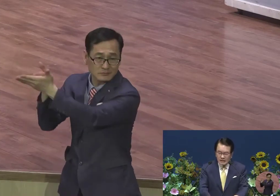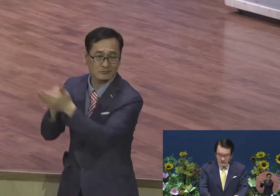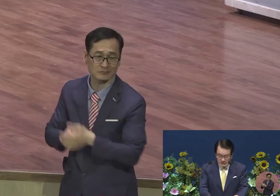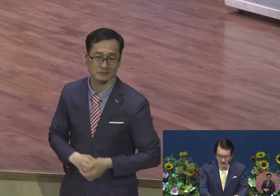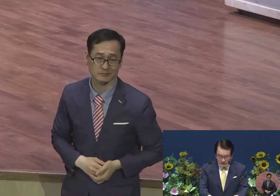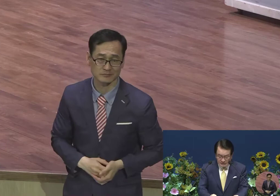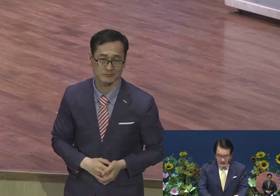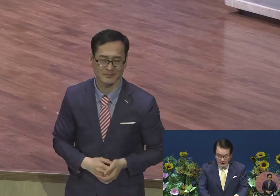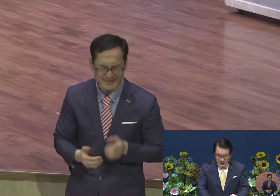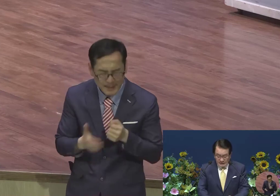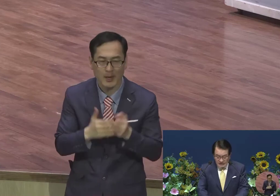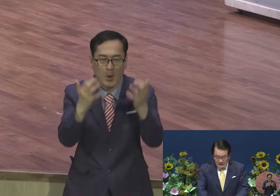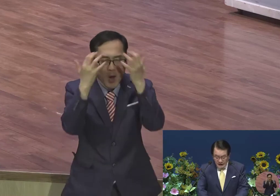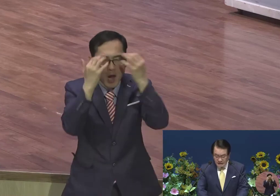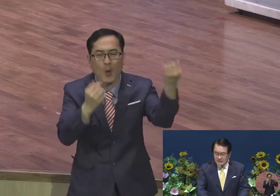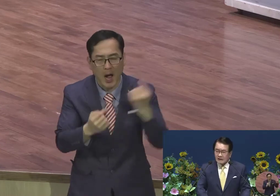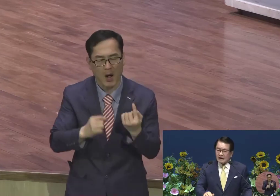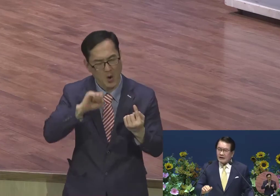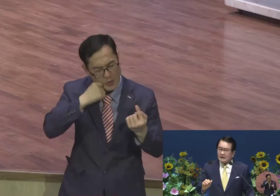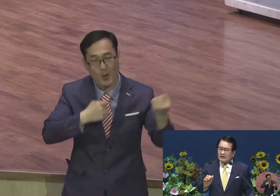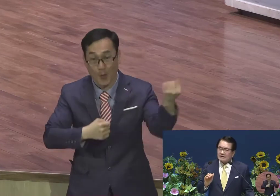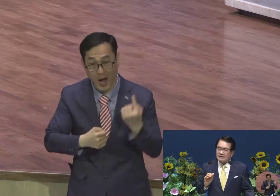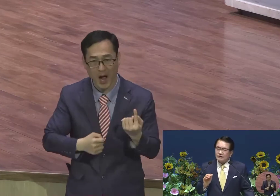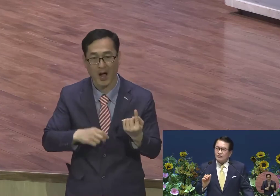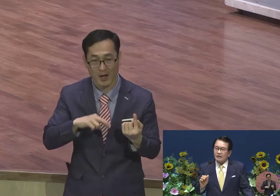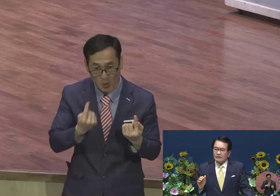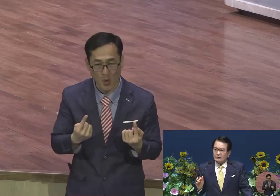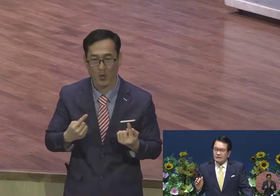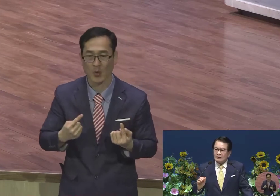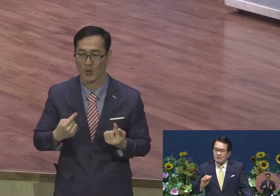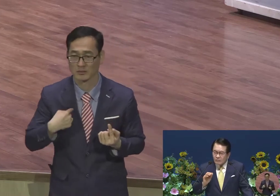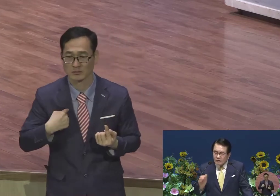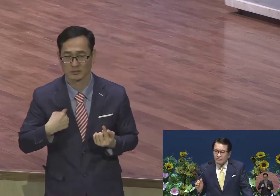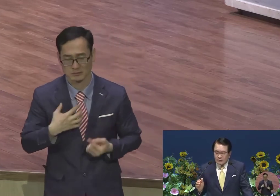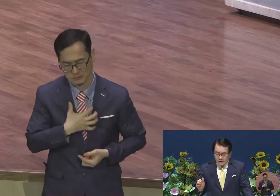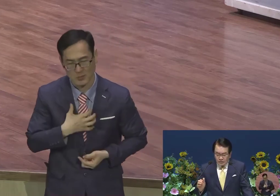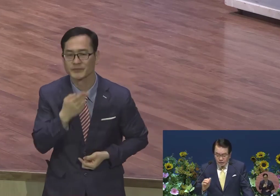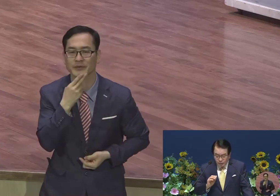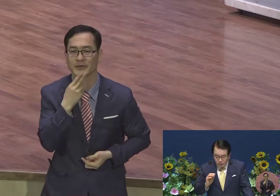말입니다 그래서 어떻게 하든지 간에 이걸 지속해야 돼요